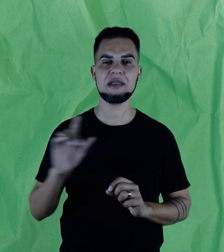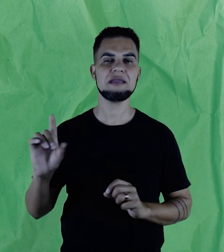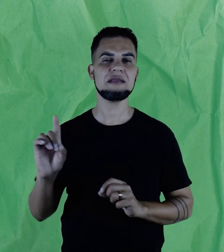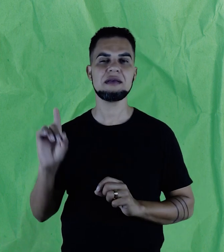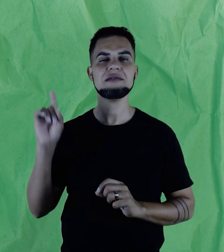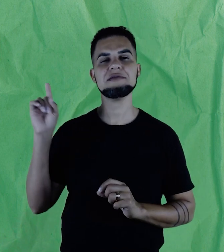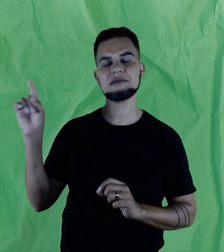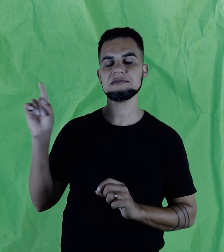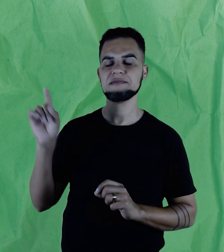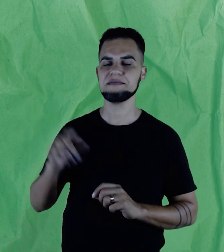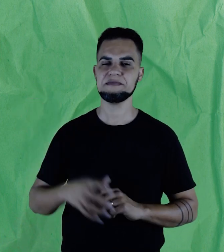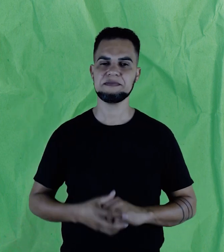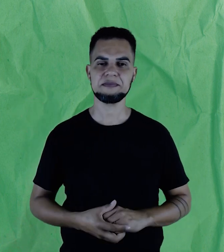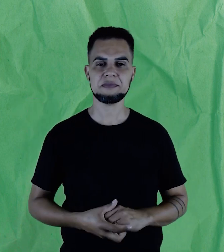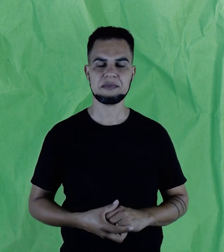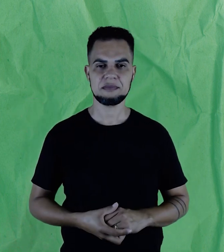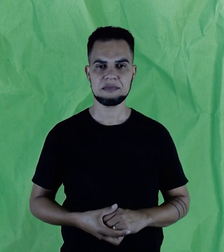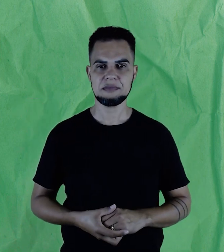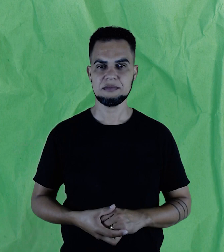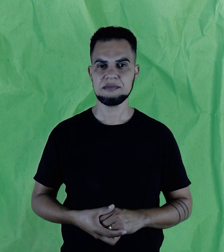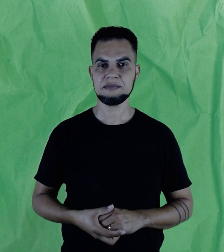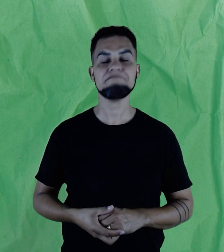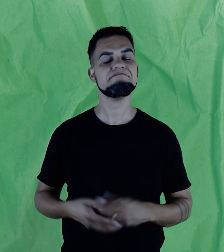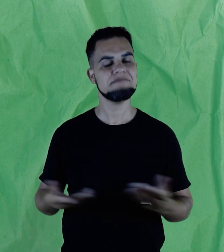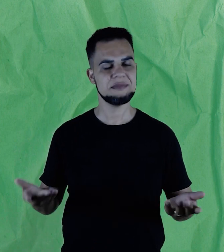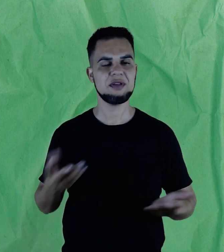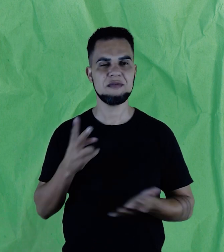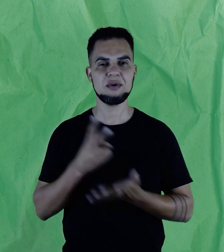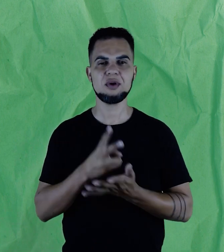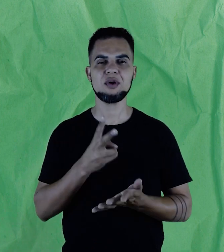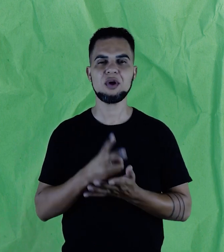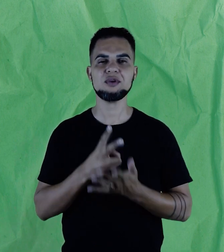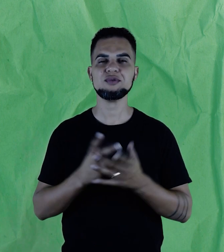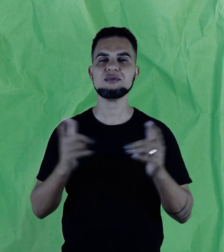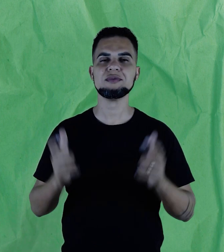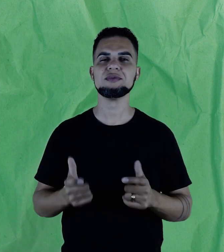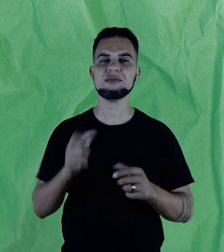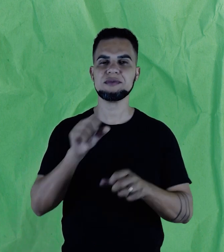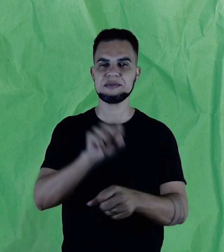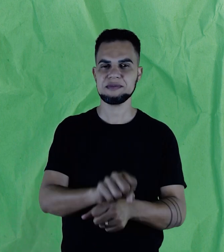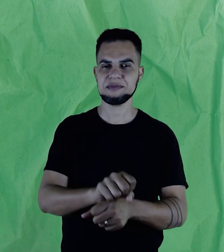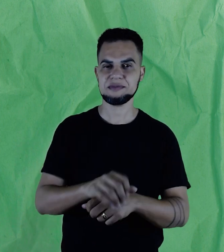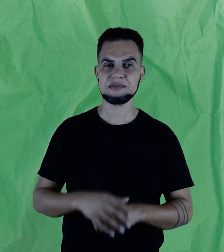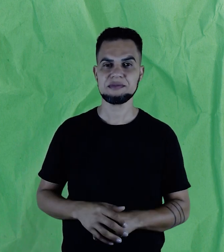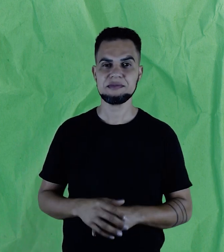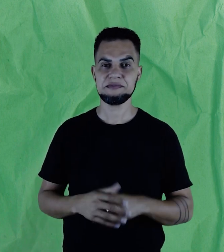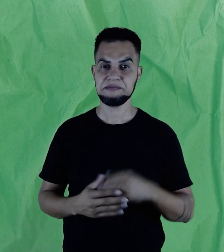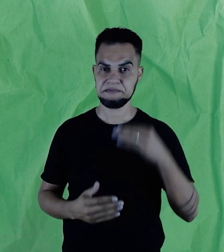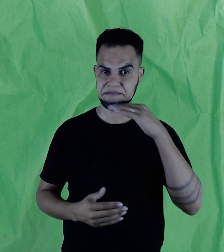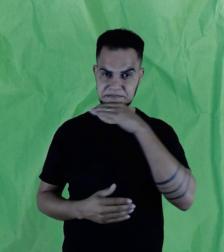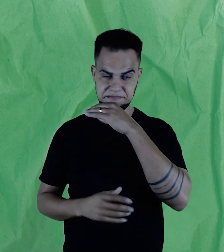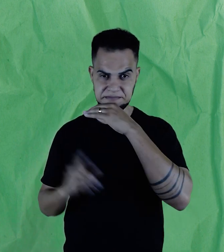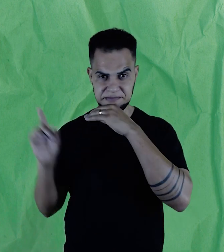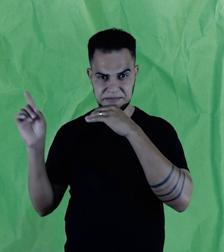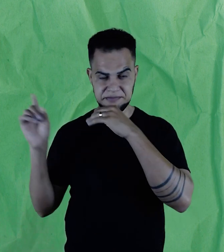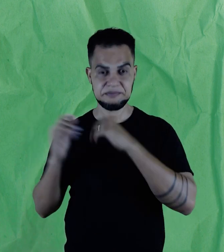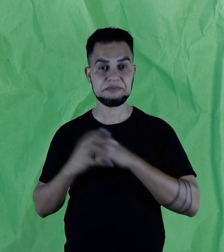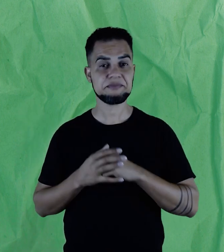Firebase ainda aqui no MyBooks, tá? Vamos continuar aqui de onde a gente tinha parado. Percebam